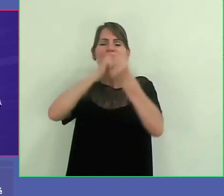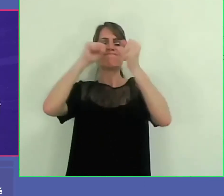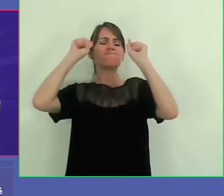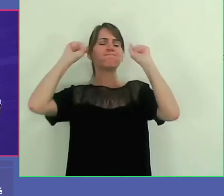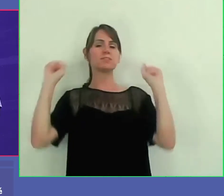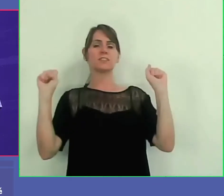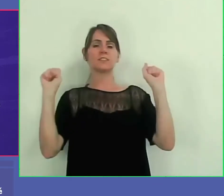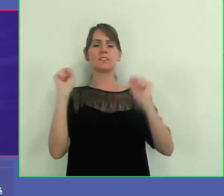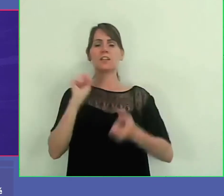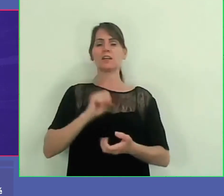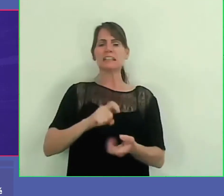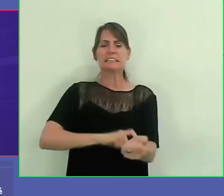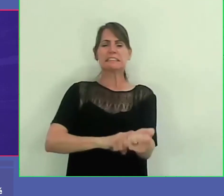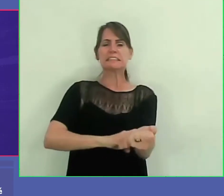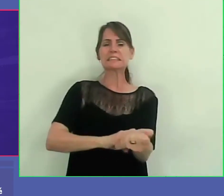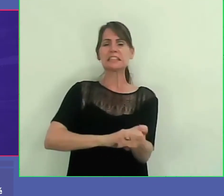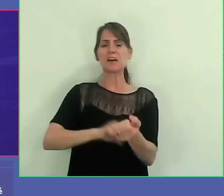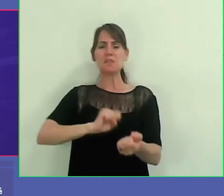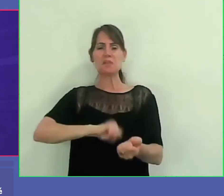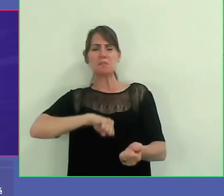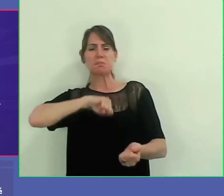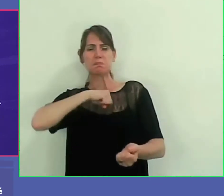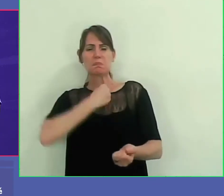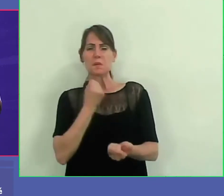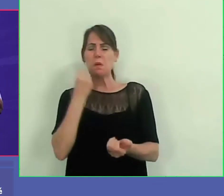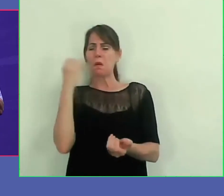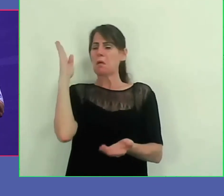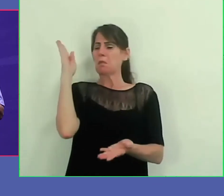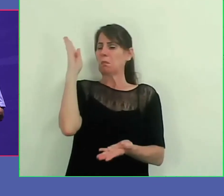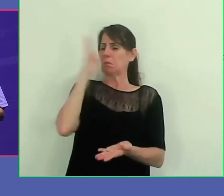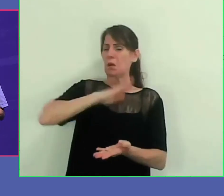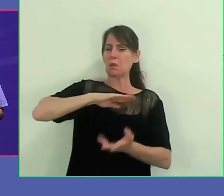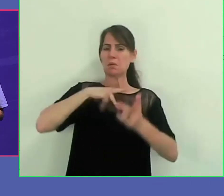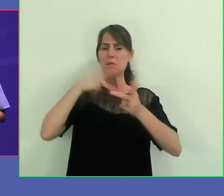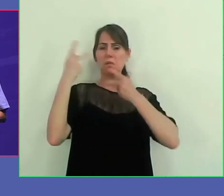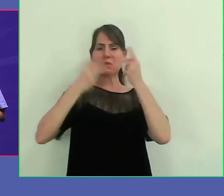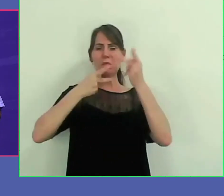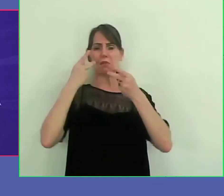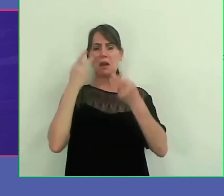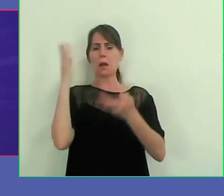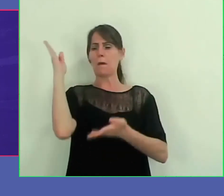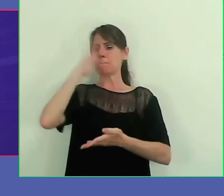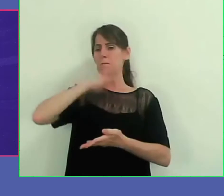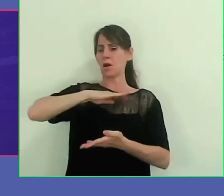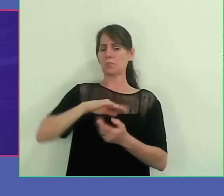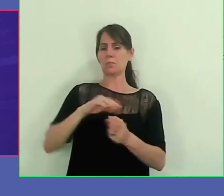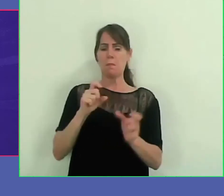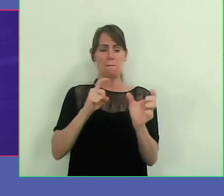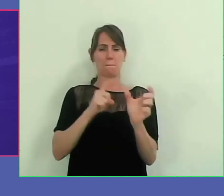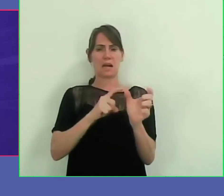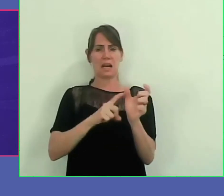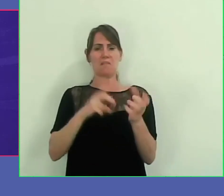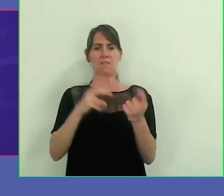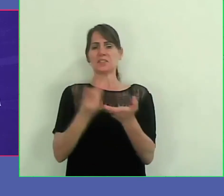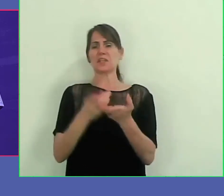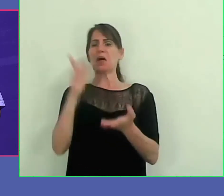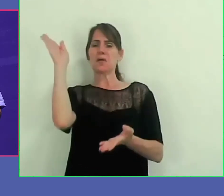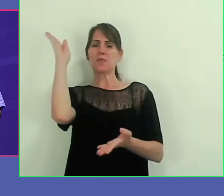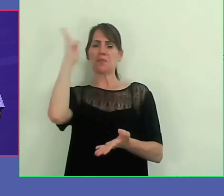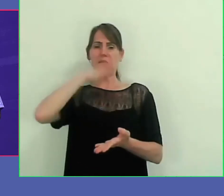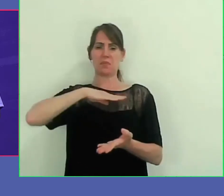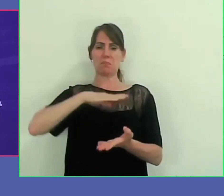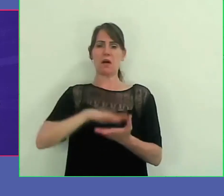raiva, ódio, maldade, difamação, palavras indecentes do falar, e não